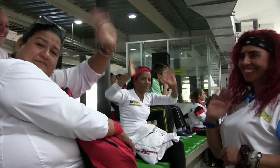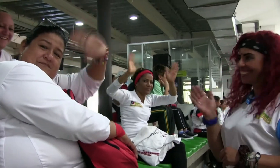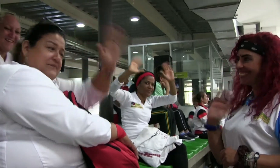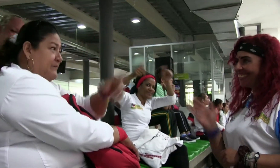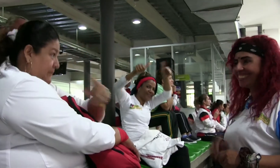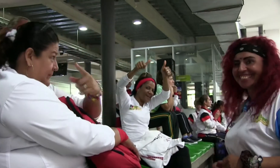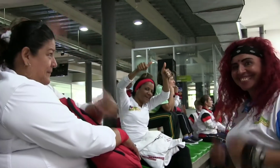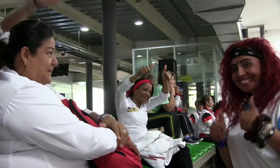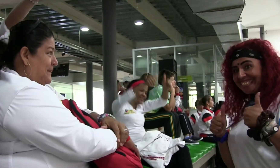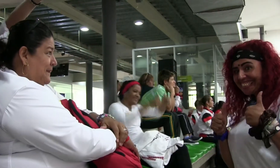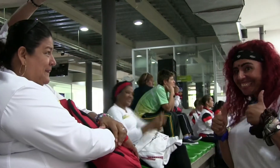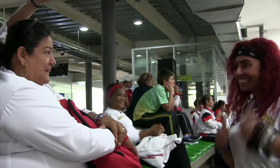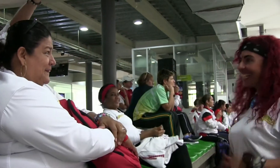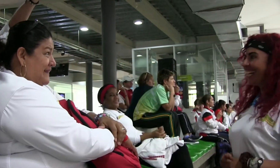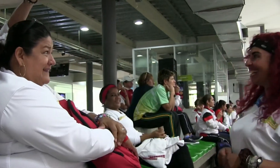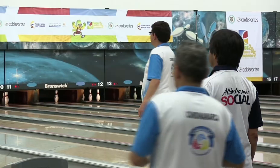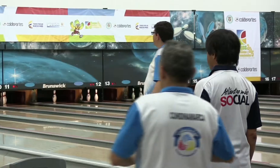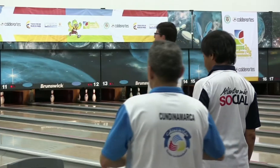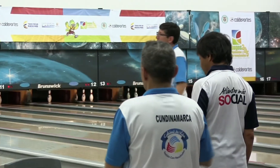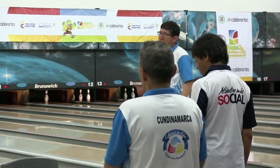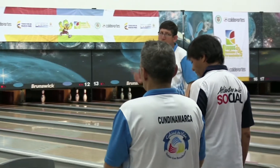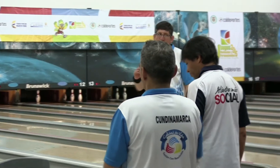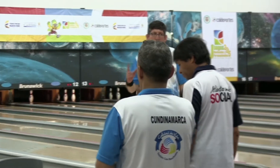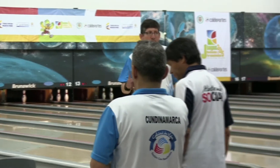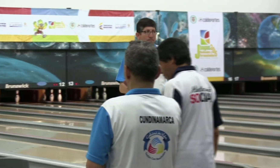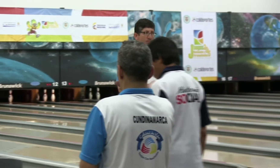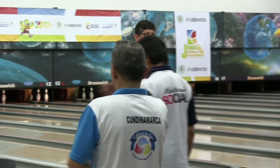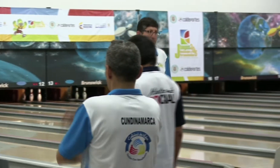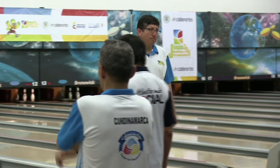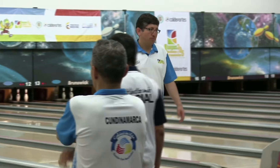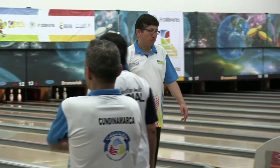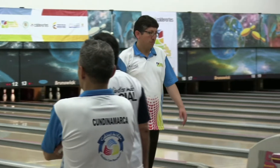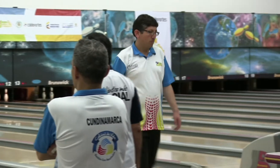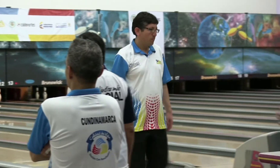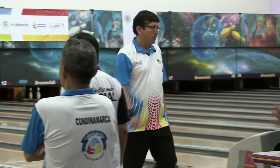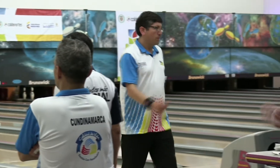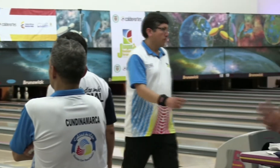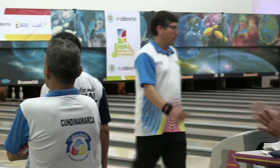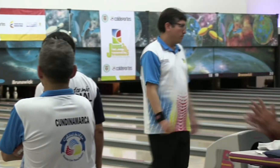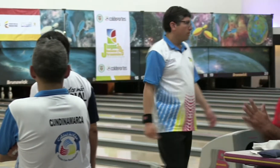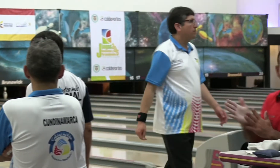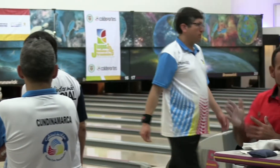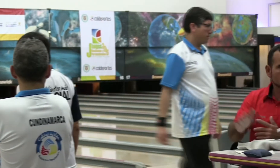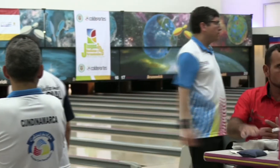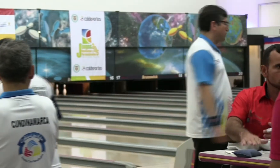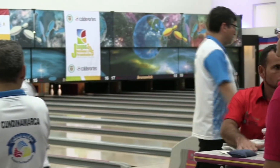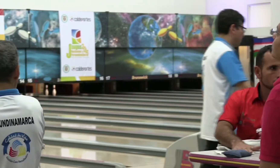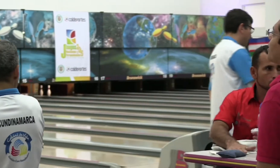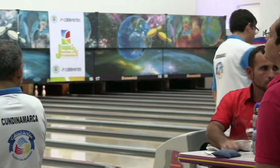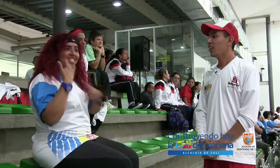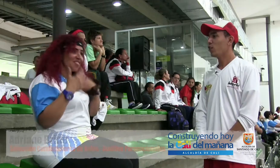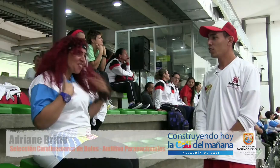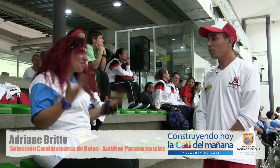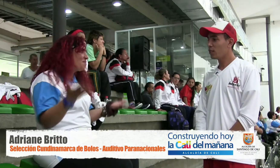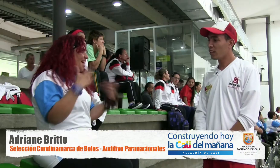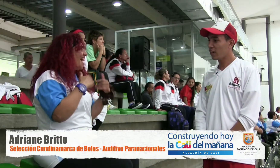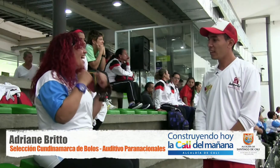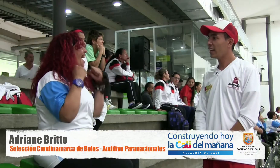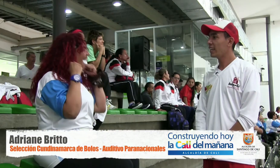amor, que es lo que yo siento por los bolos y también se necesita mucho esfuerzo. Los invito a que vengan